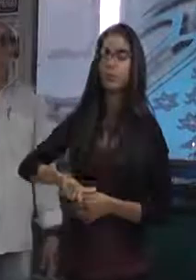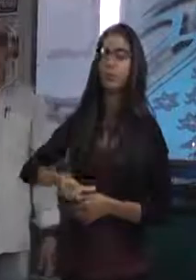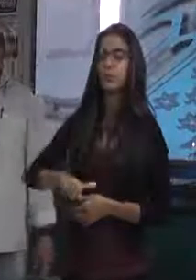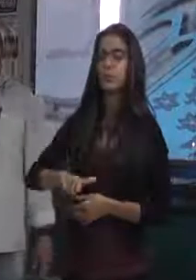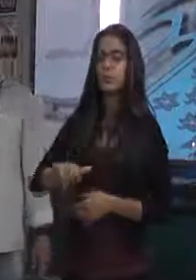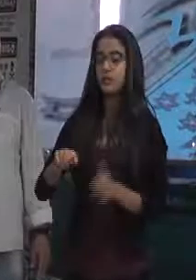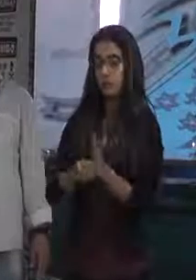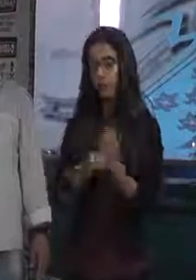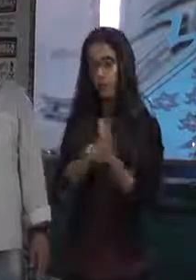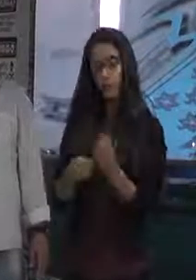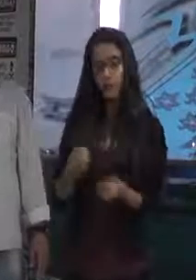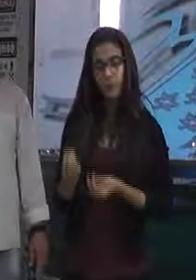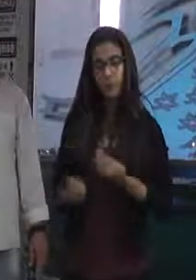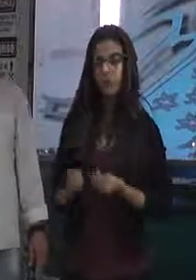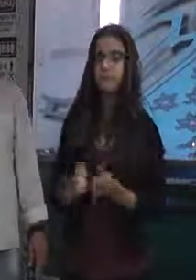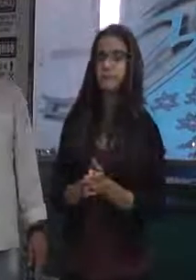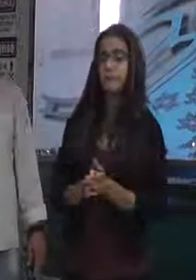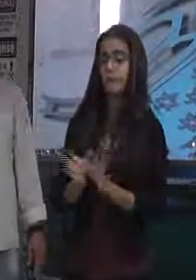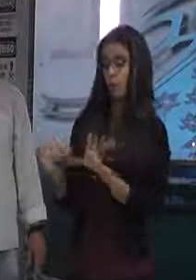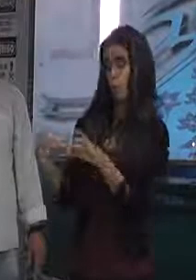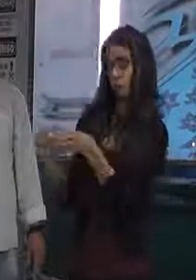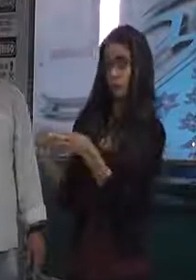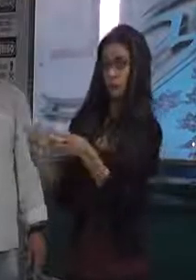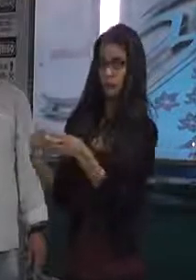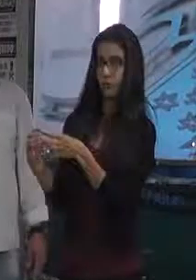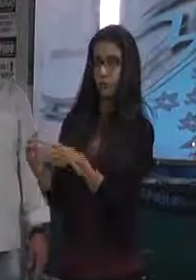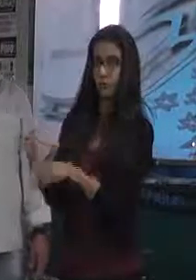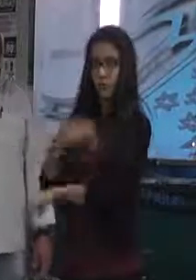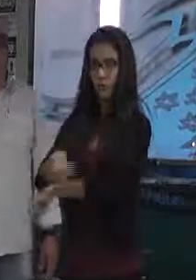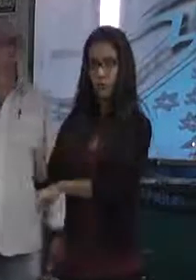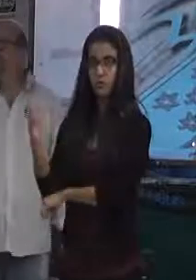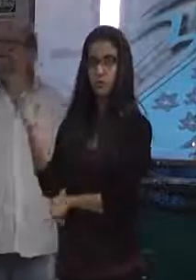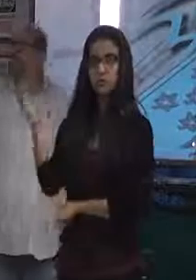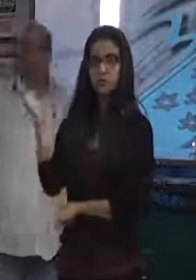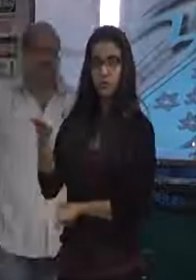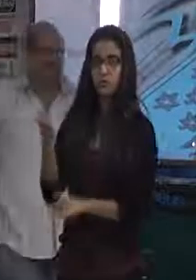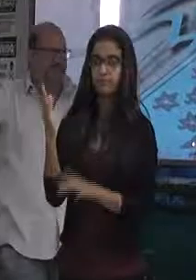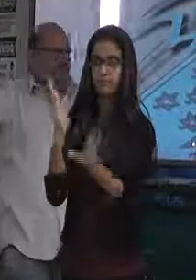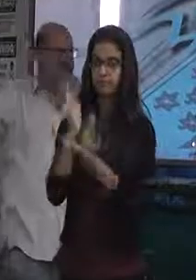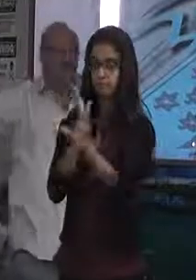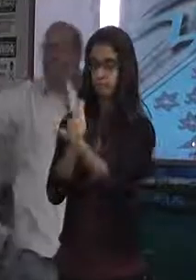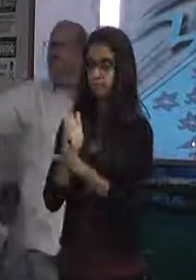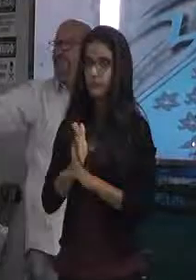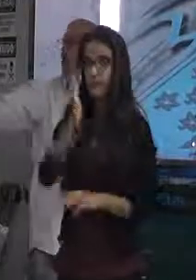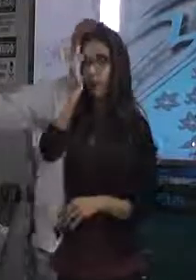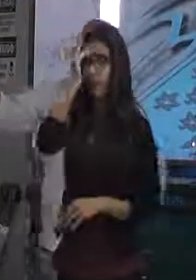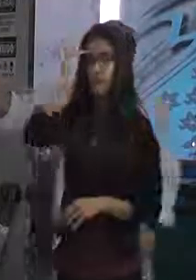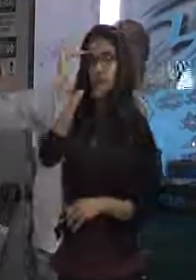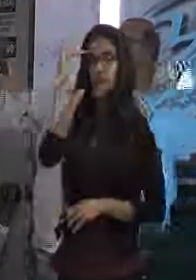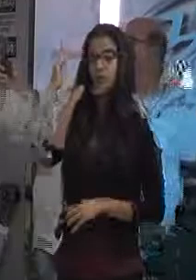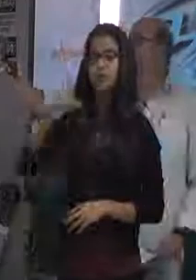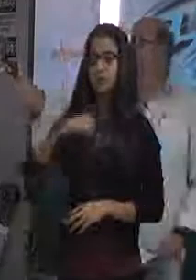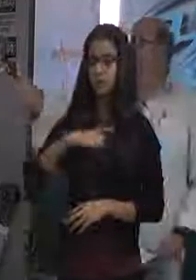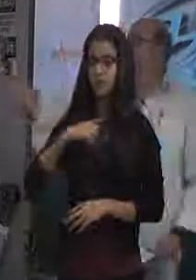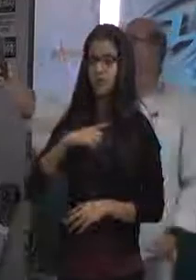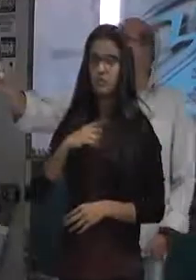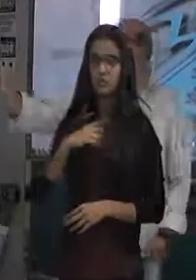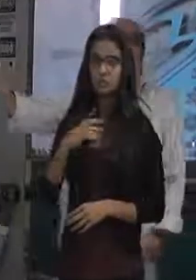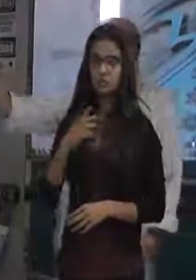levantamento. A nossa equipe de campo já pôde verificar que as pessoas, eles têm